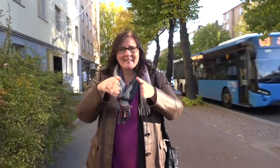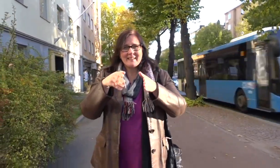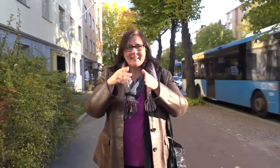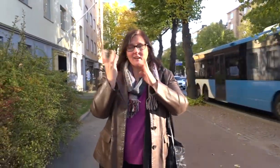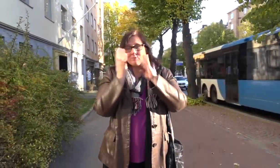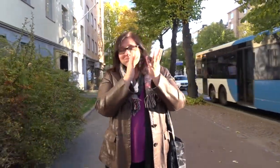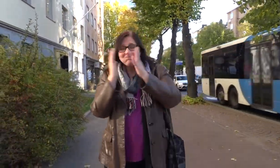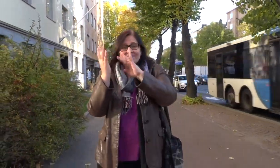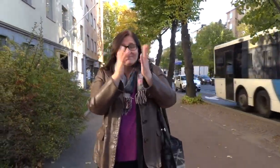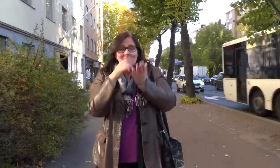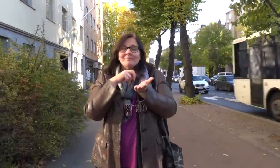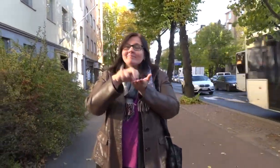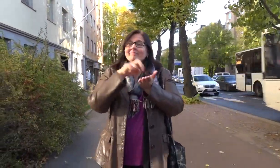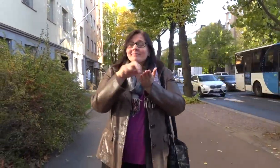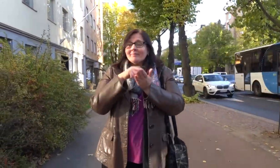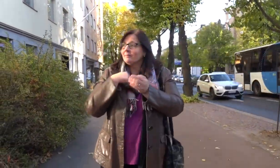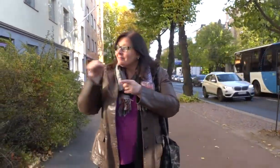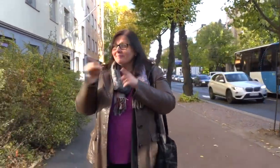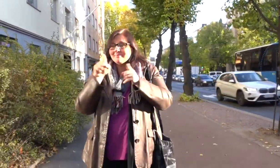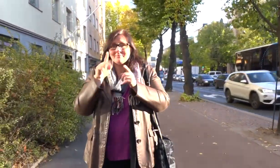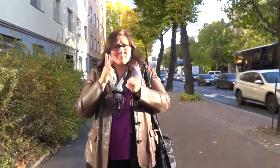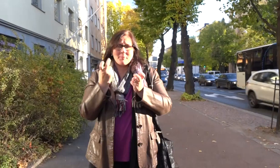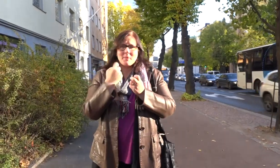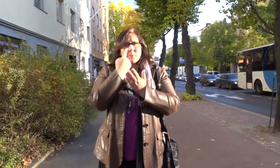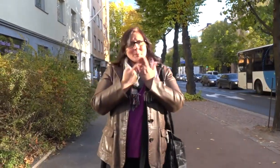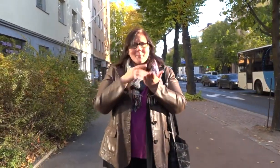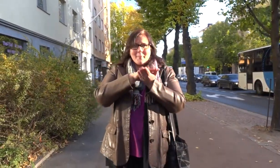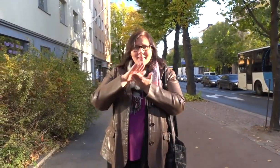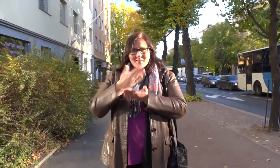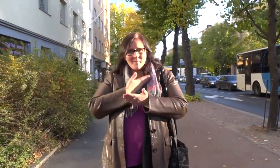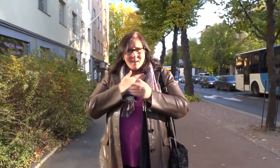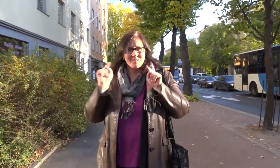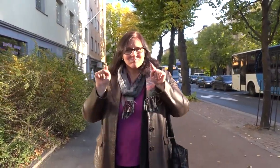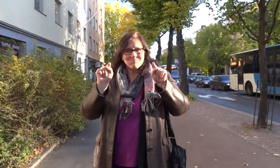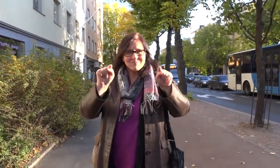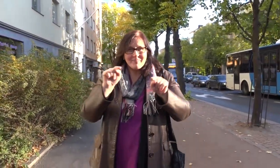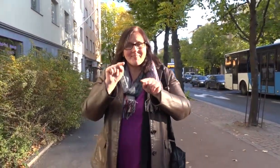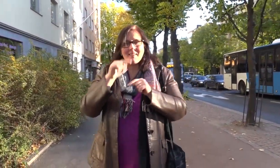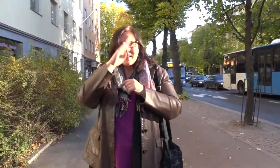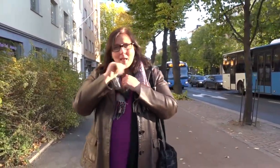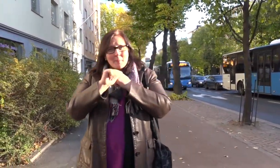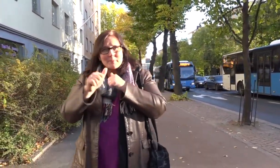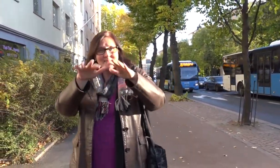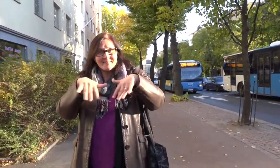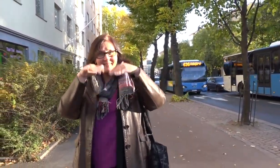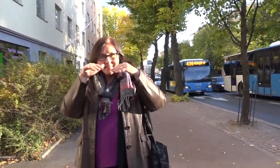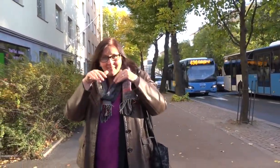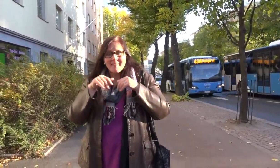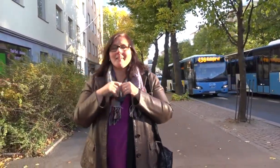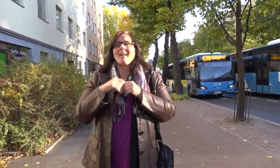Varmaan olette huomanneet, että tämä on pääkatu ja täällä on paljon elämää ja liikennettä. On myös monia